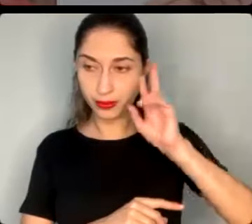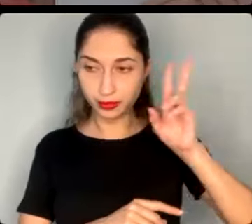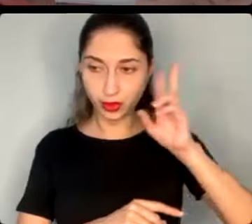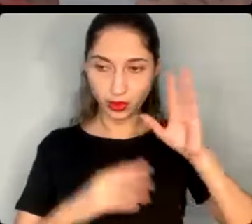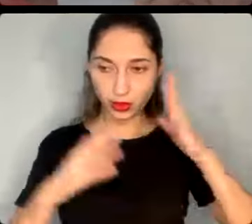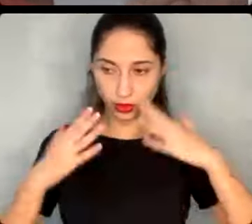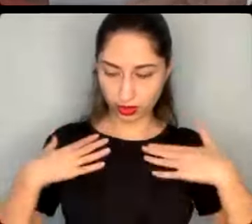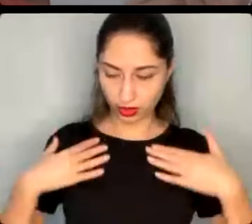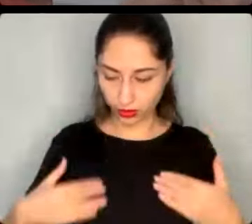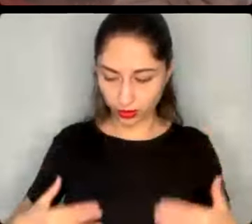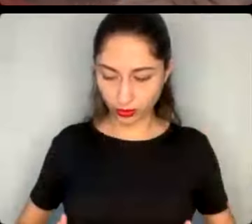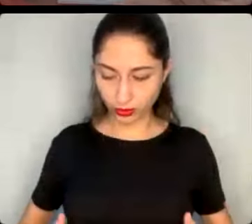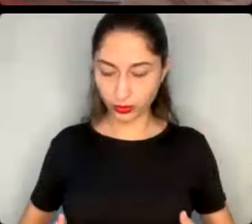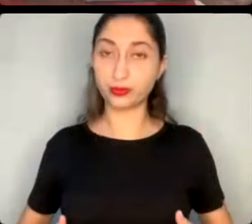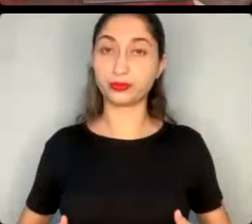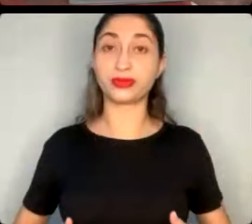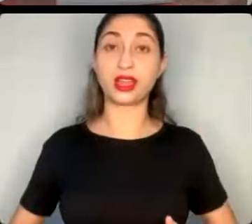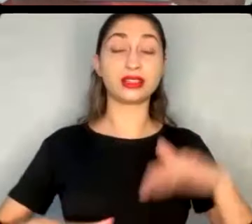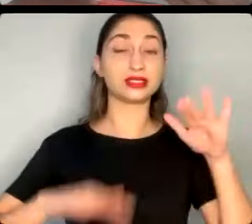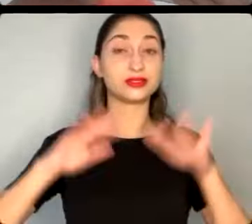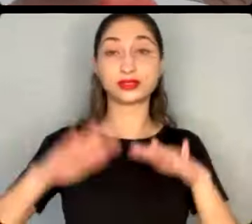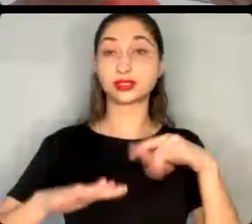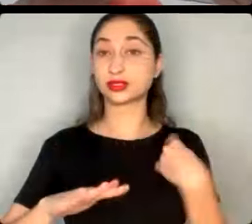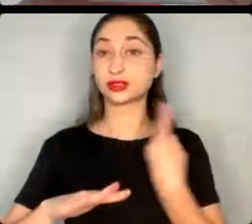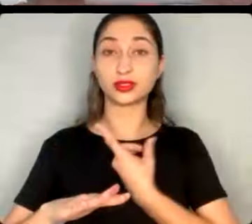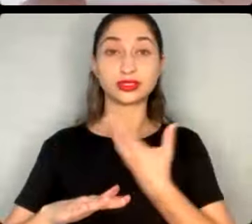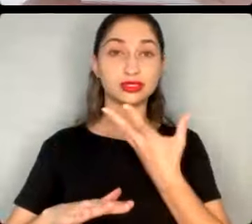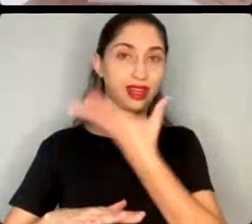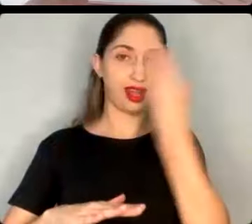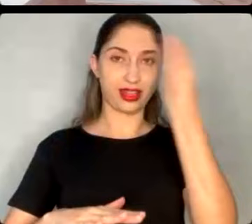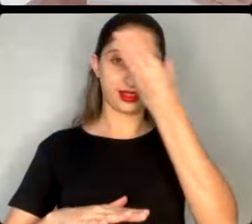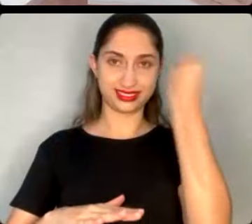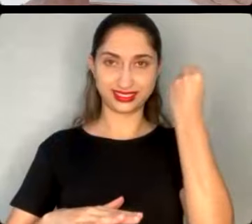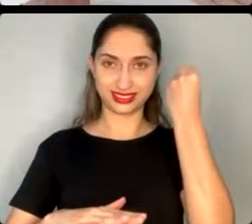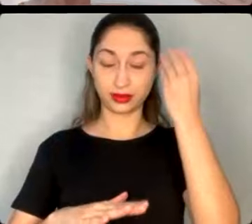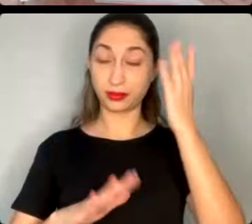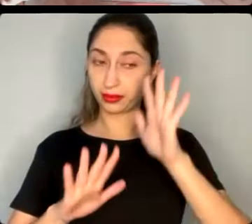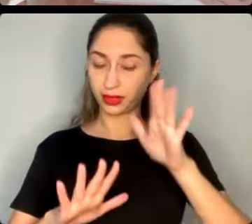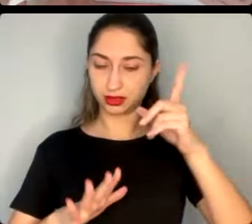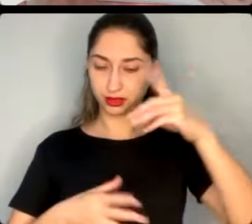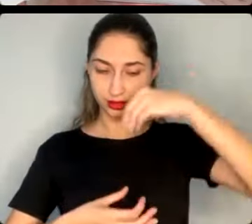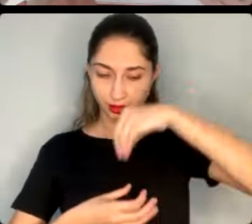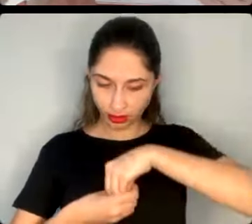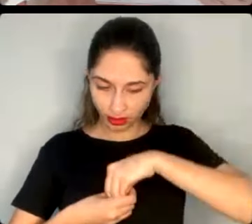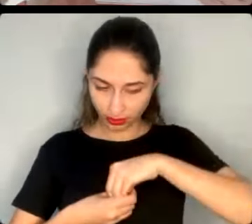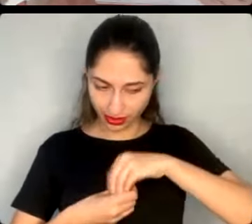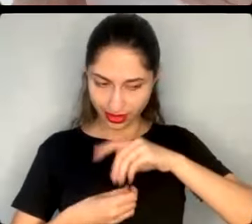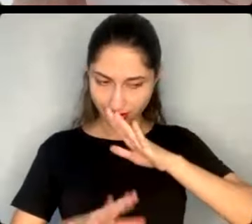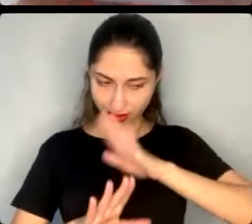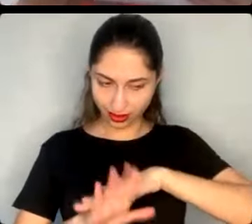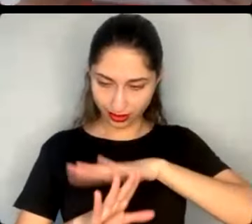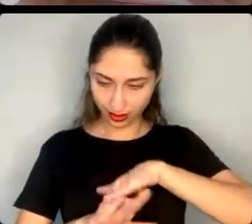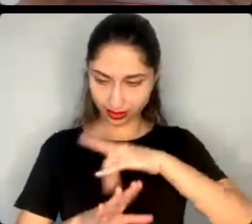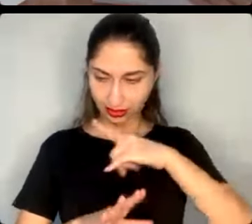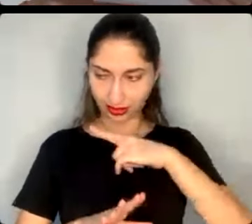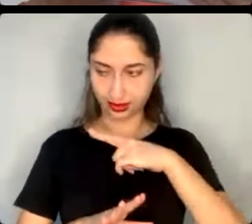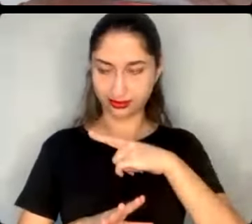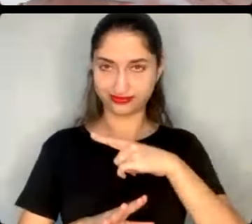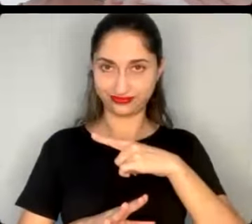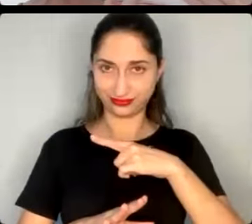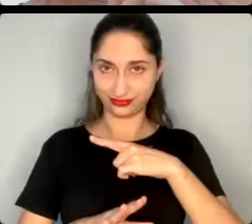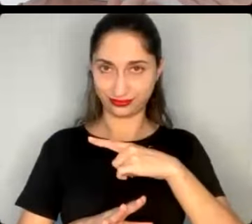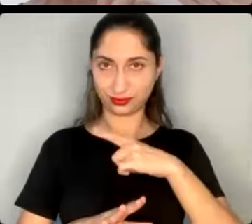corpo tem e que às vezes a gente esquece, distancia, mas fica guardado lá. Então, essa oficina,